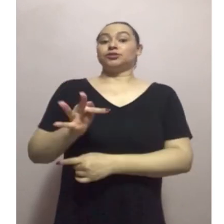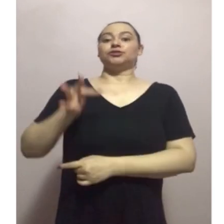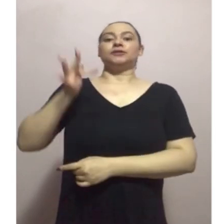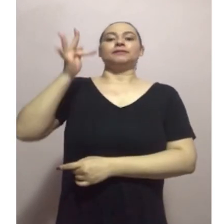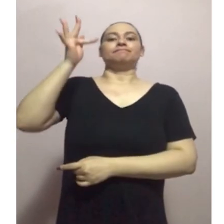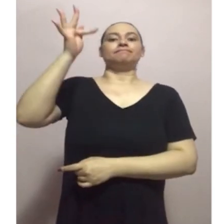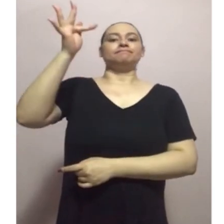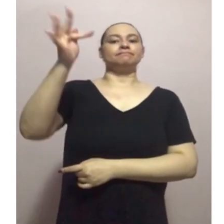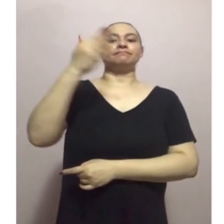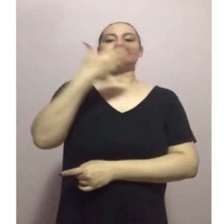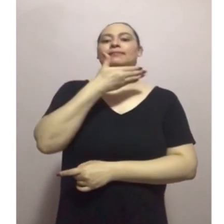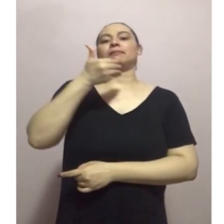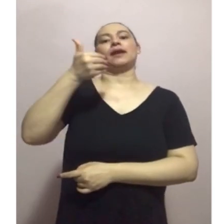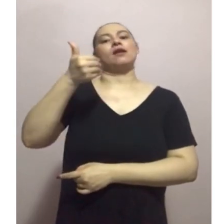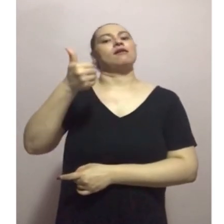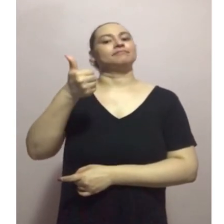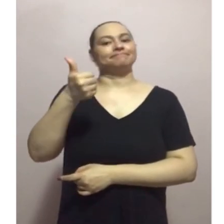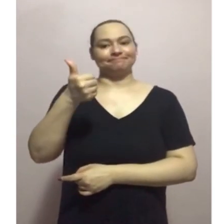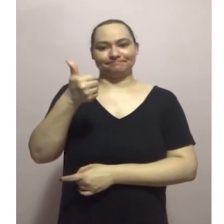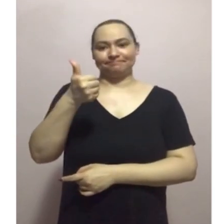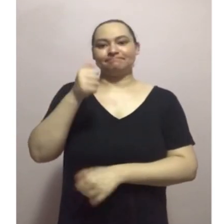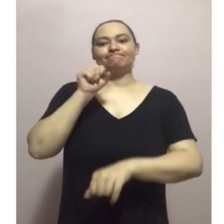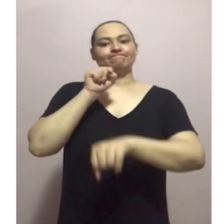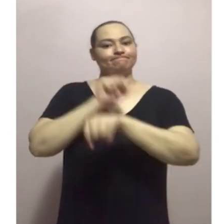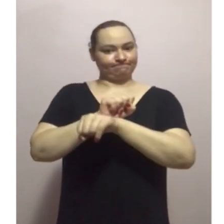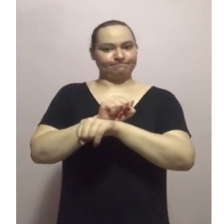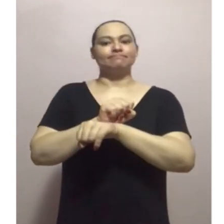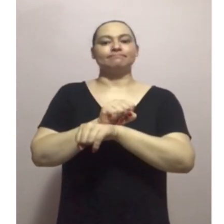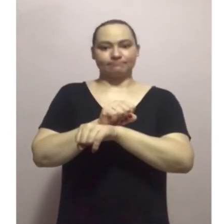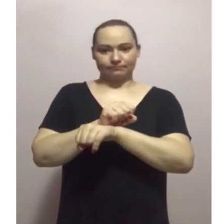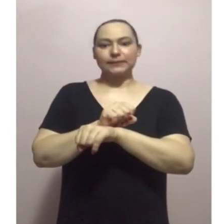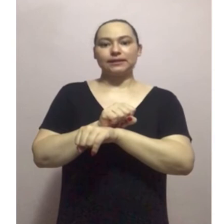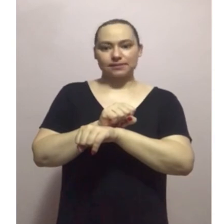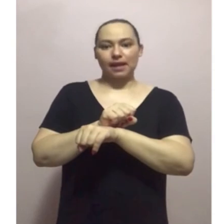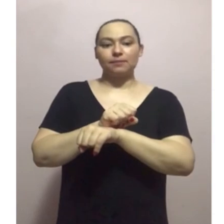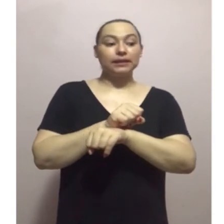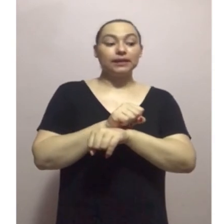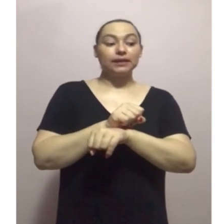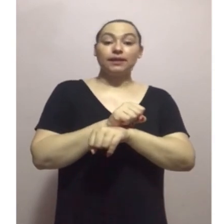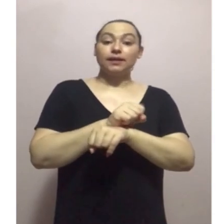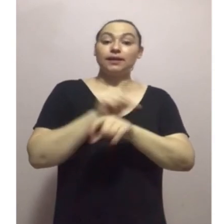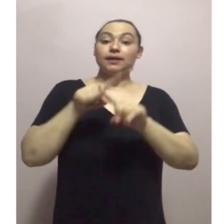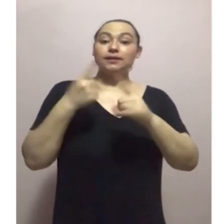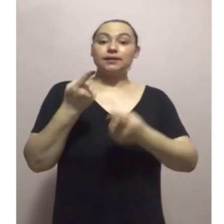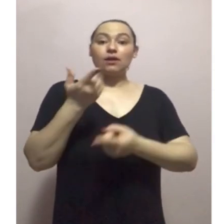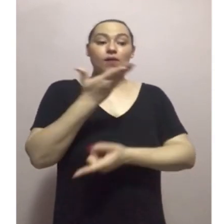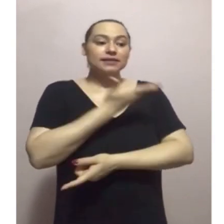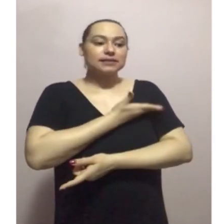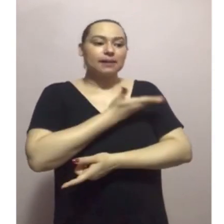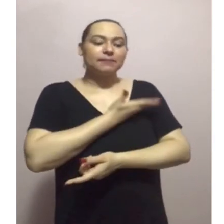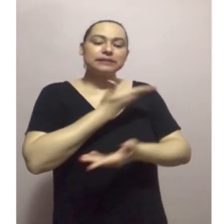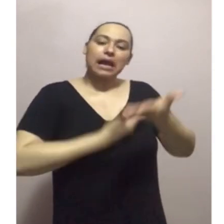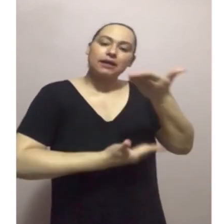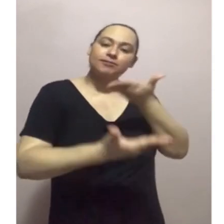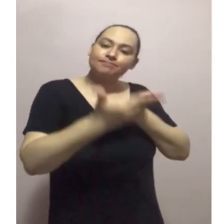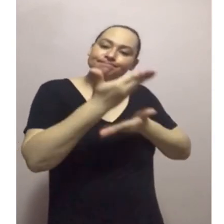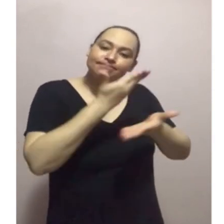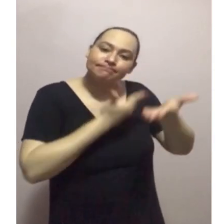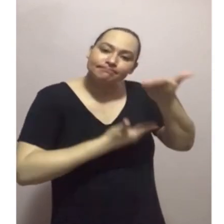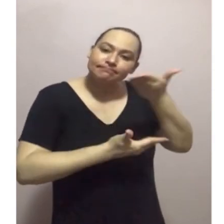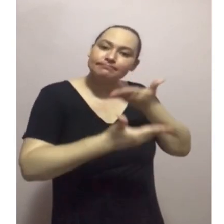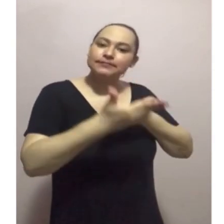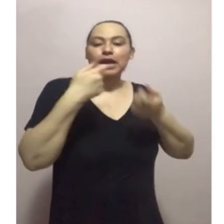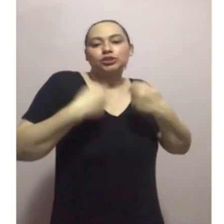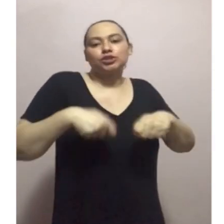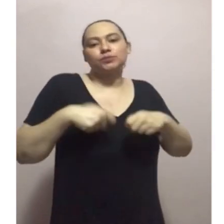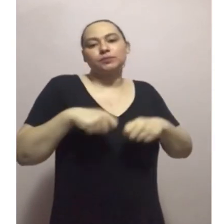tem esperança porque a gente ama o que a gente faz e a gente tem esse afeto que nos une e a